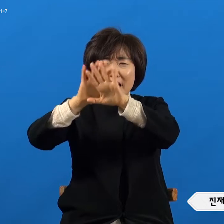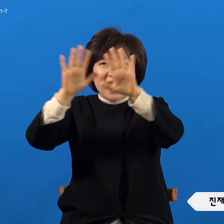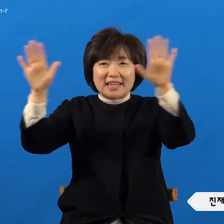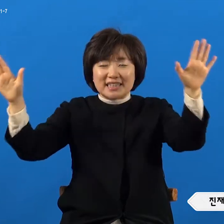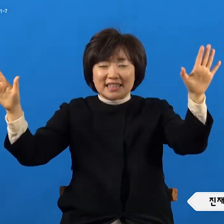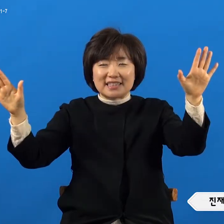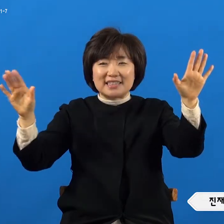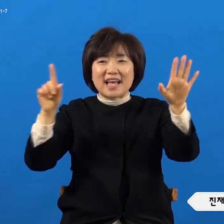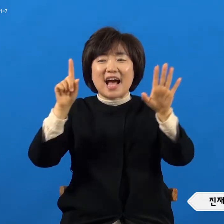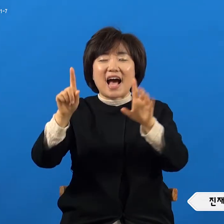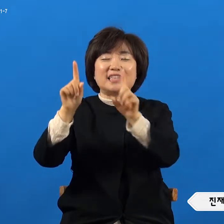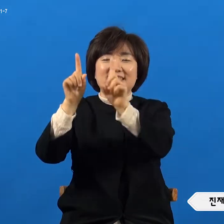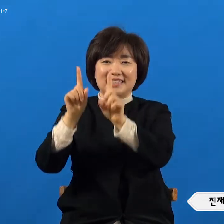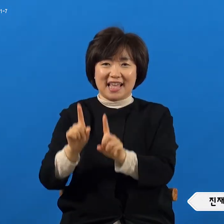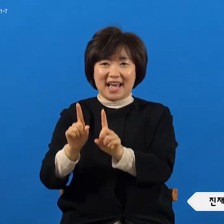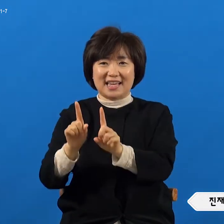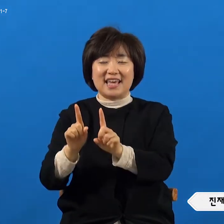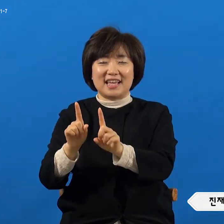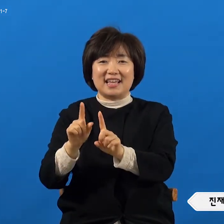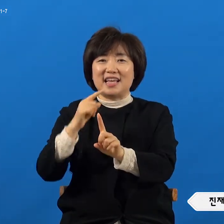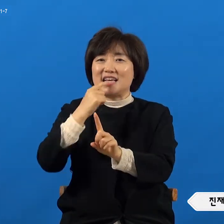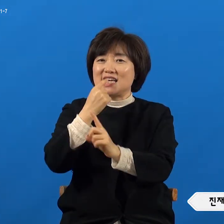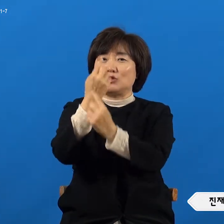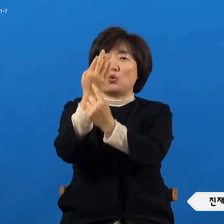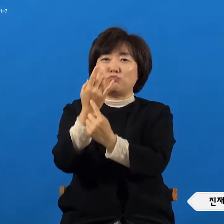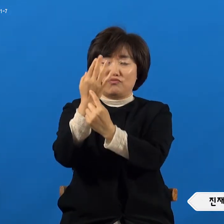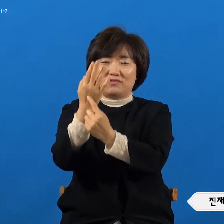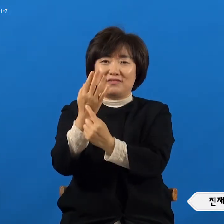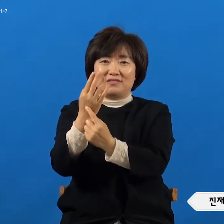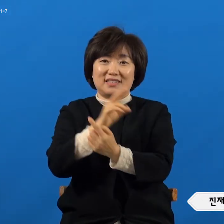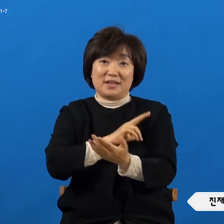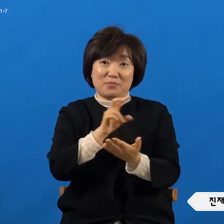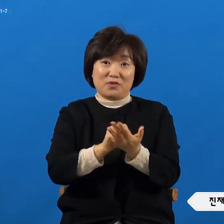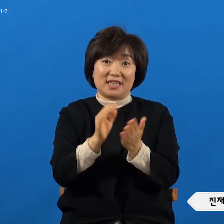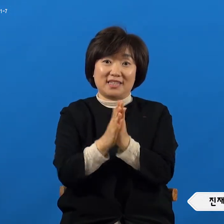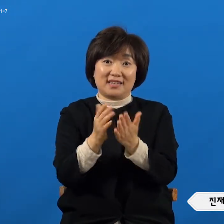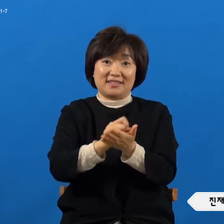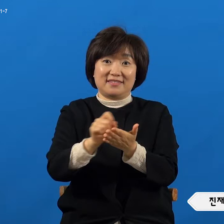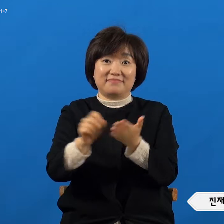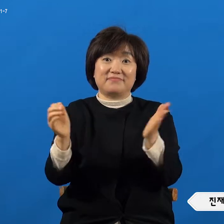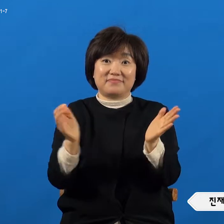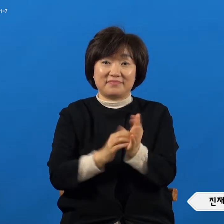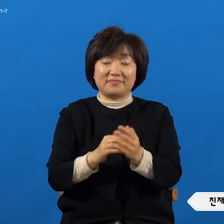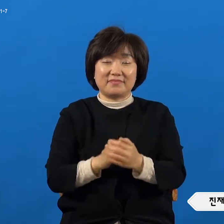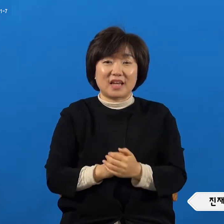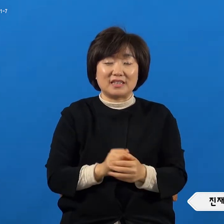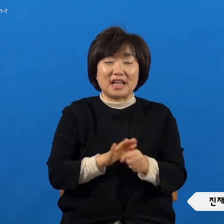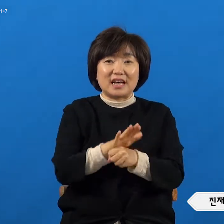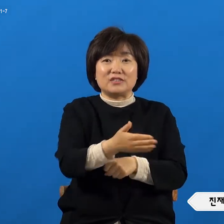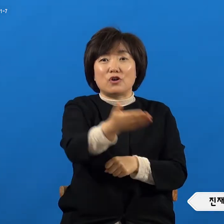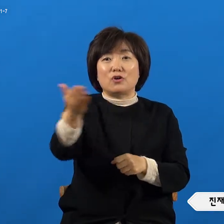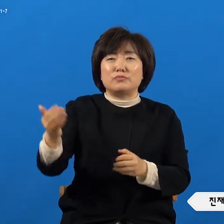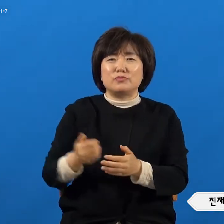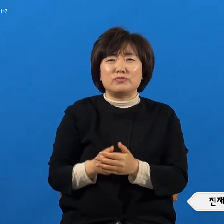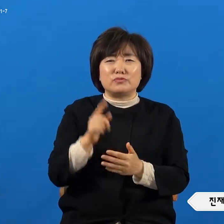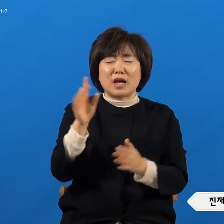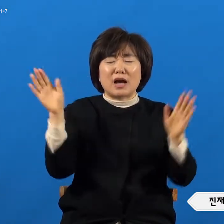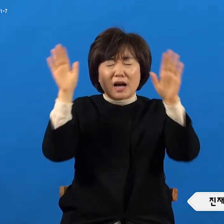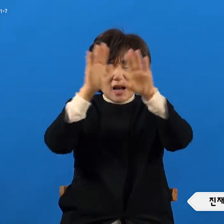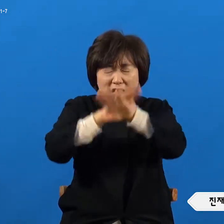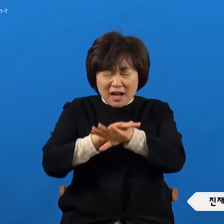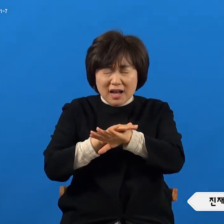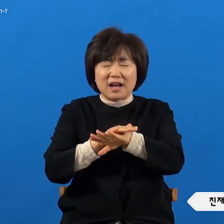촛불이라는 제목이 나오게 됩니다. 사랑하는 여러분, 아무것도 볼 수 없었던